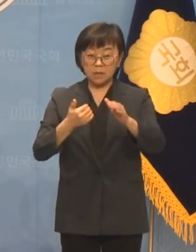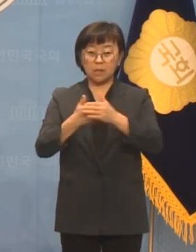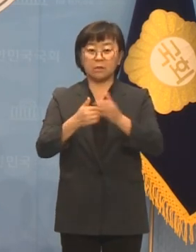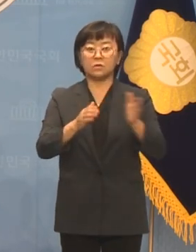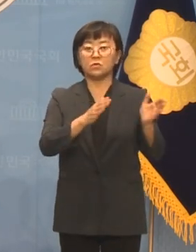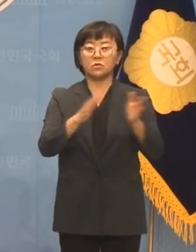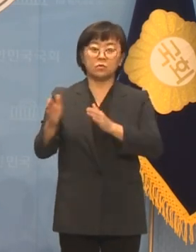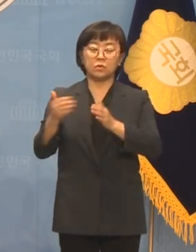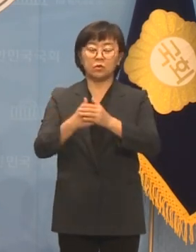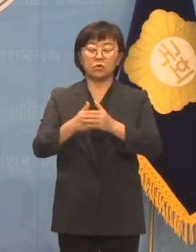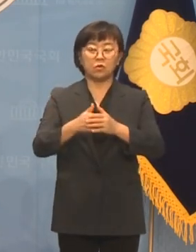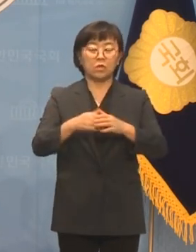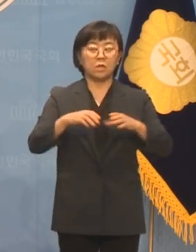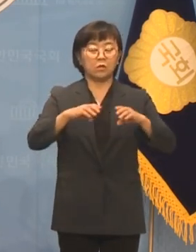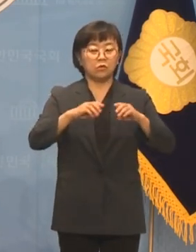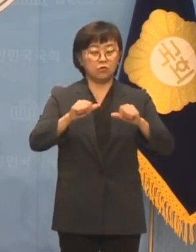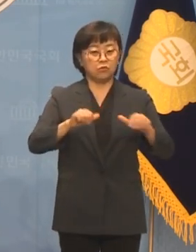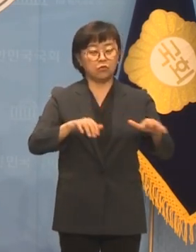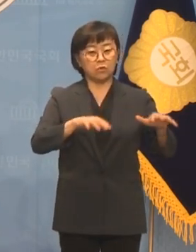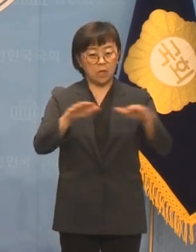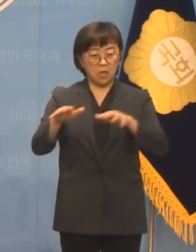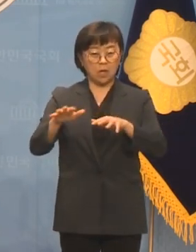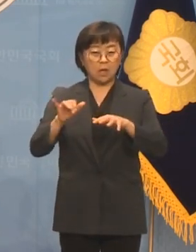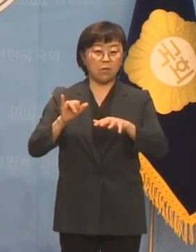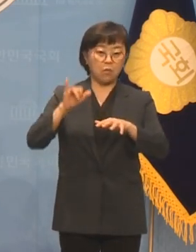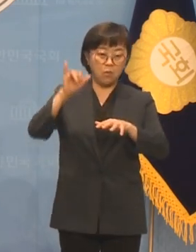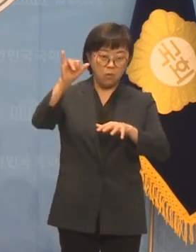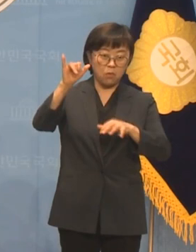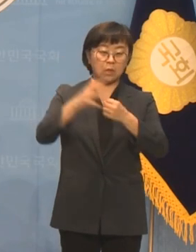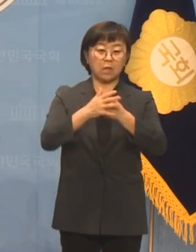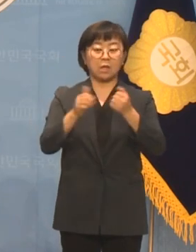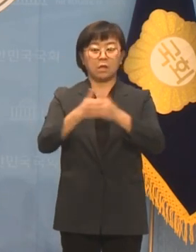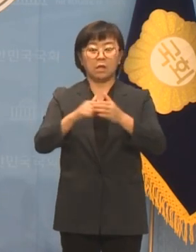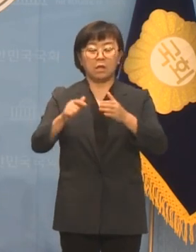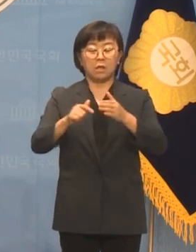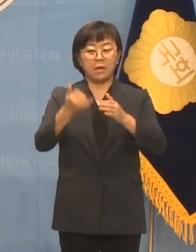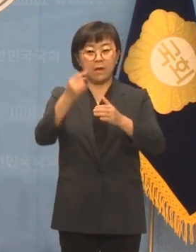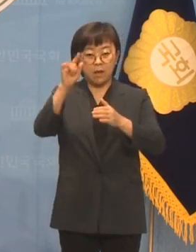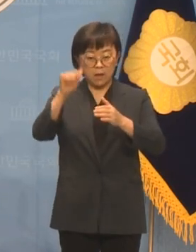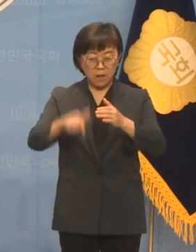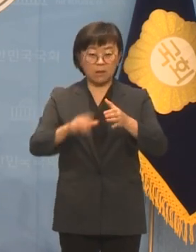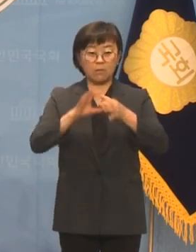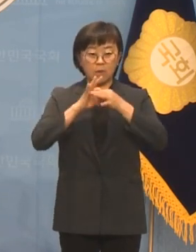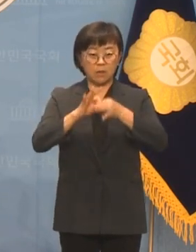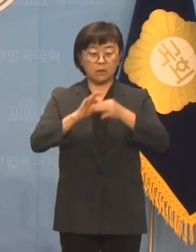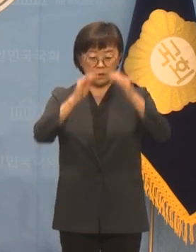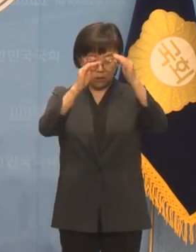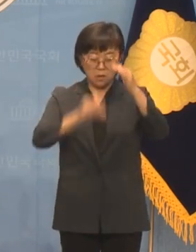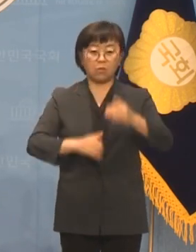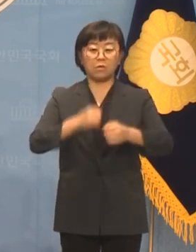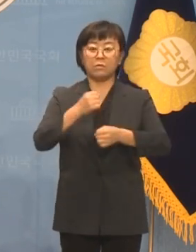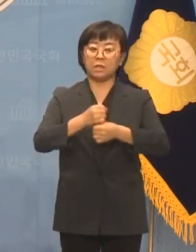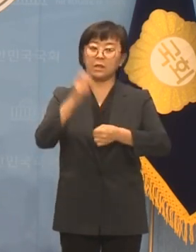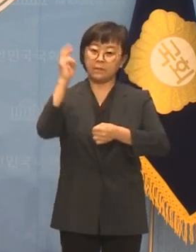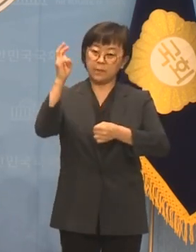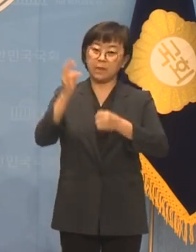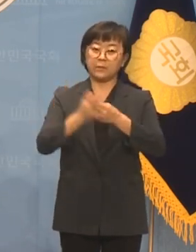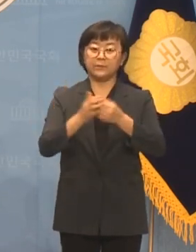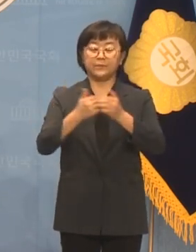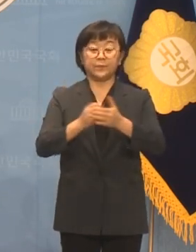결국 회공 입체적 핵공격 시나리오를 염두해 둔 것으로 봐야 합니다이